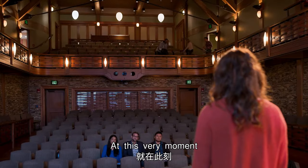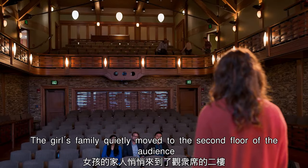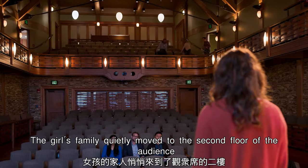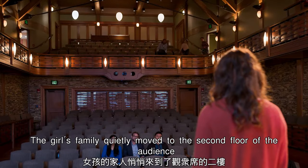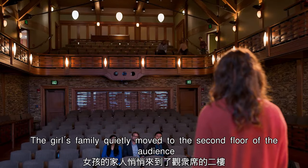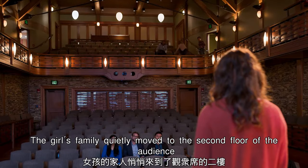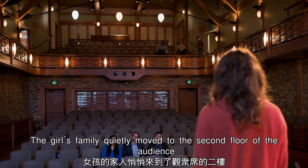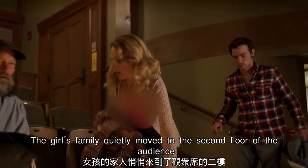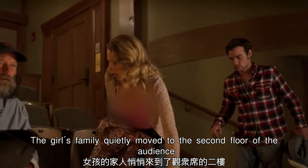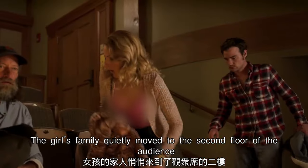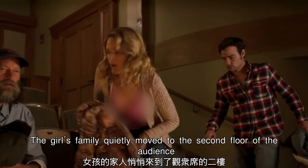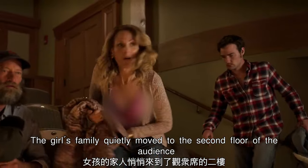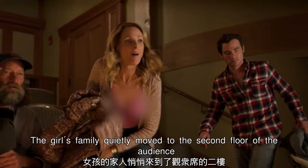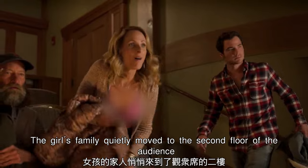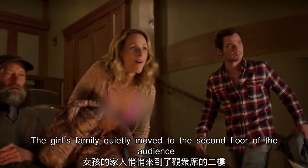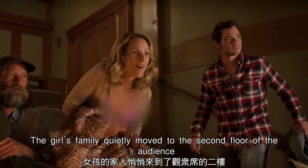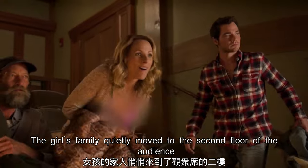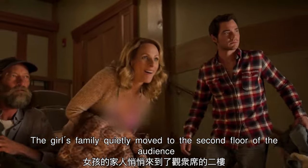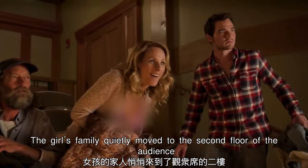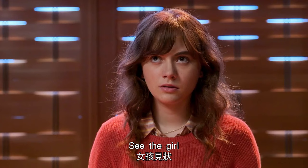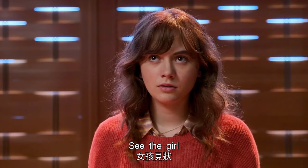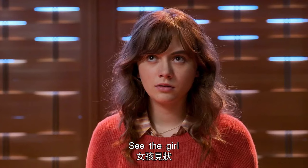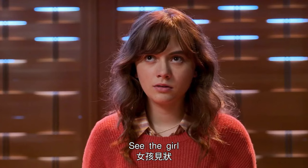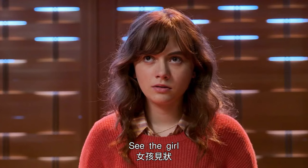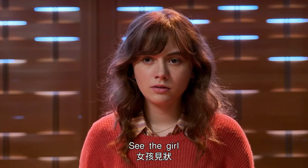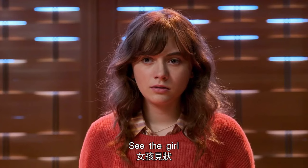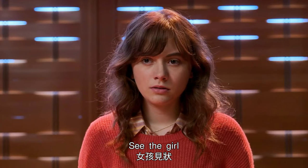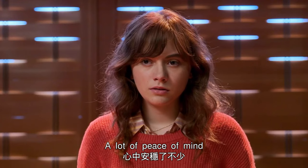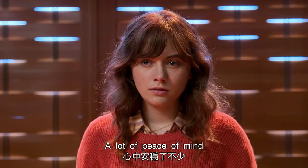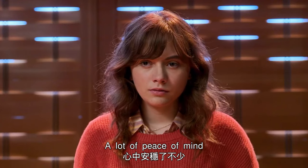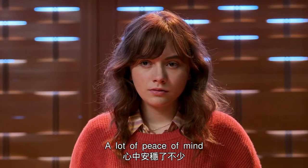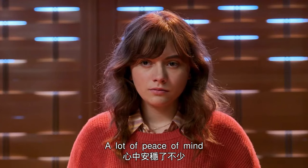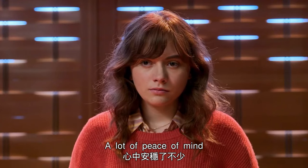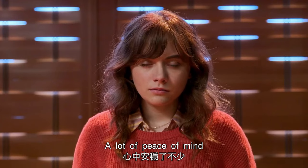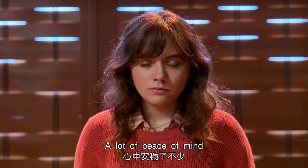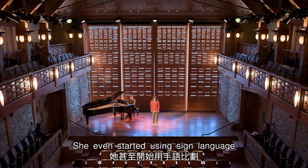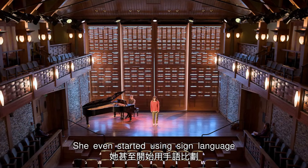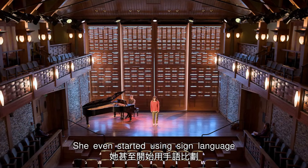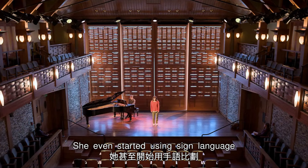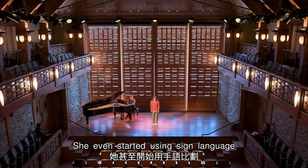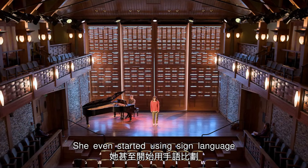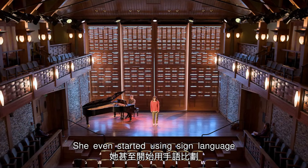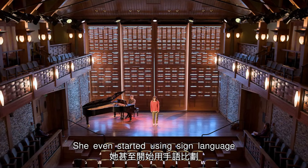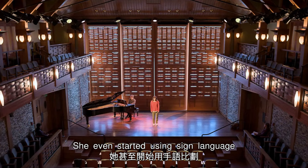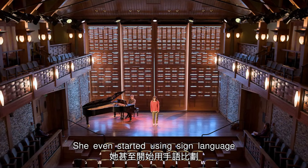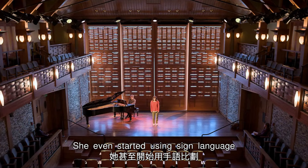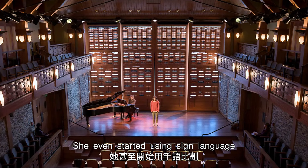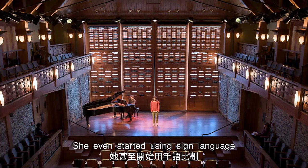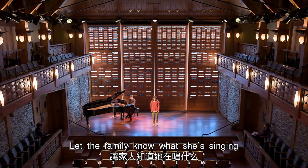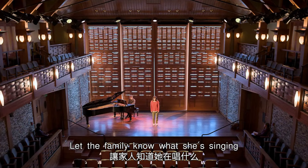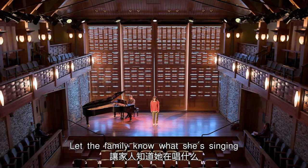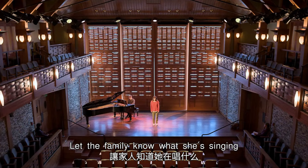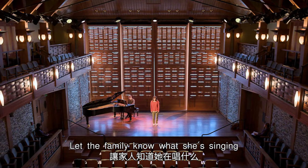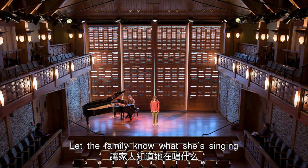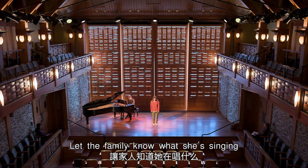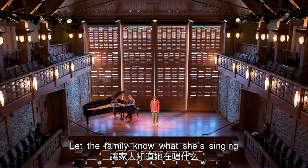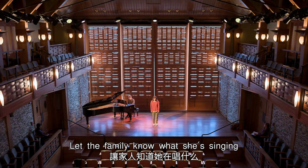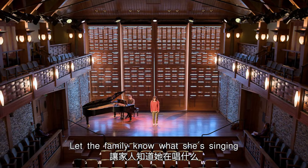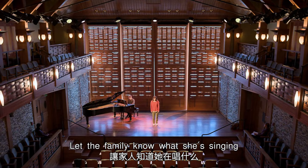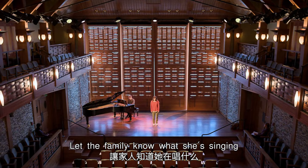女孩的家人悄悄来到了观众席的二楼女孩健壮心中安稳了不少她甚至开始用手语比划让家人知道她在唱什么